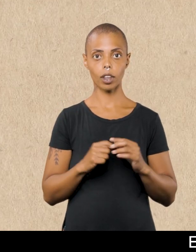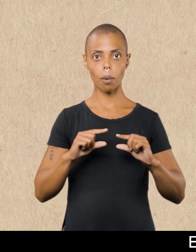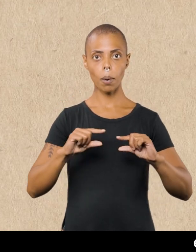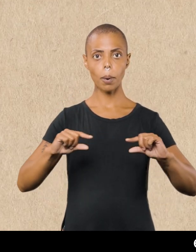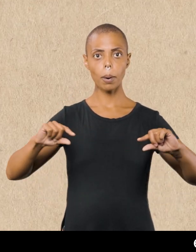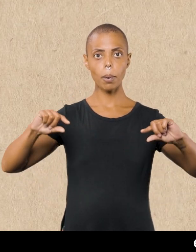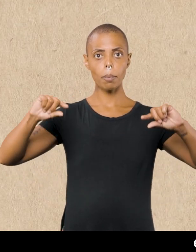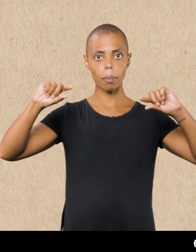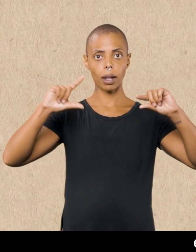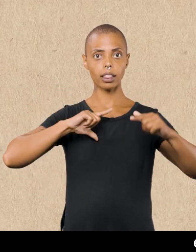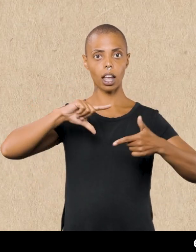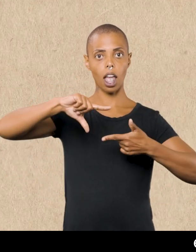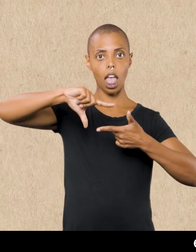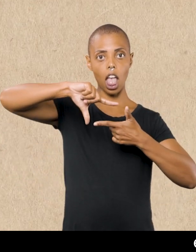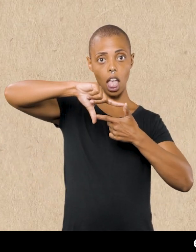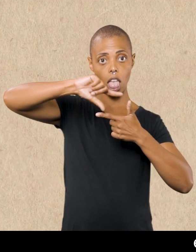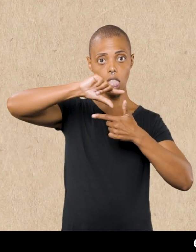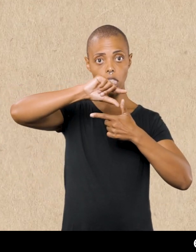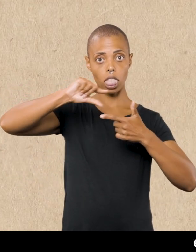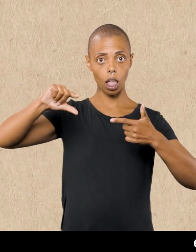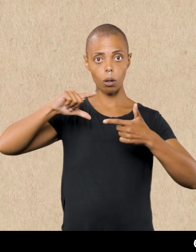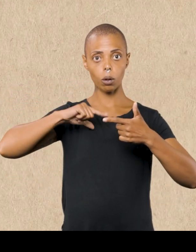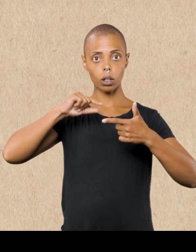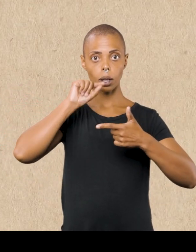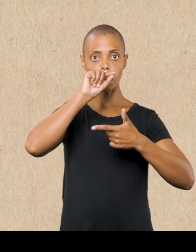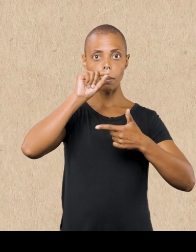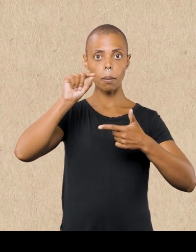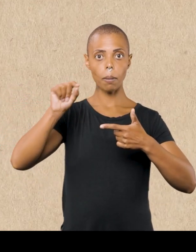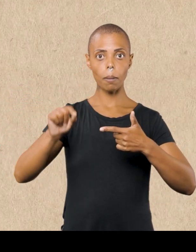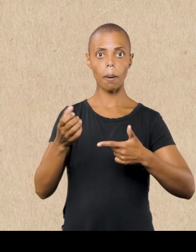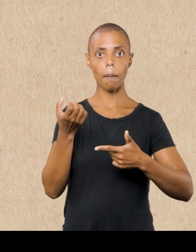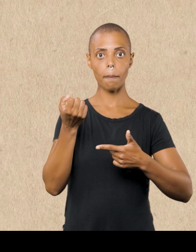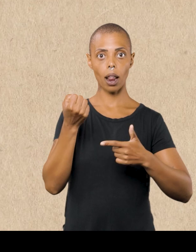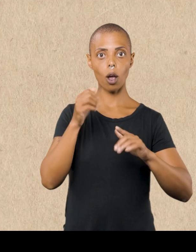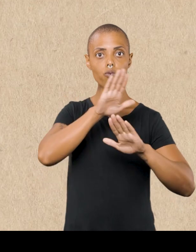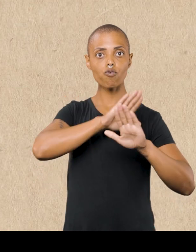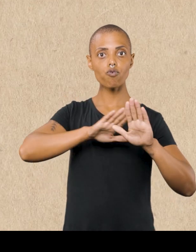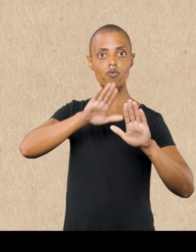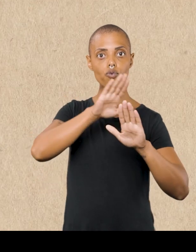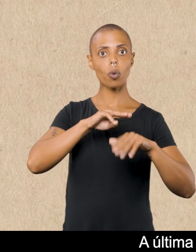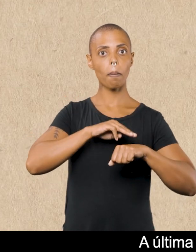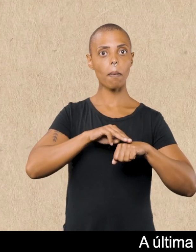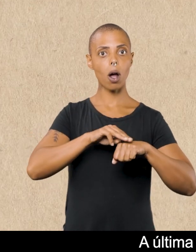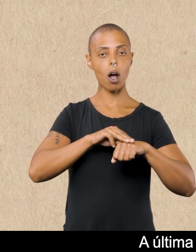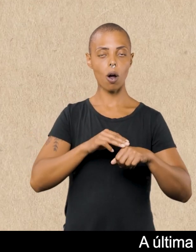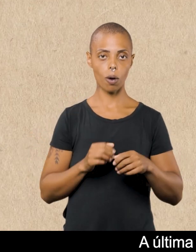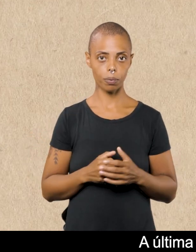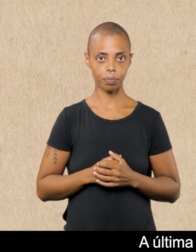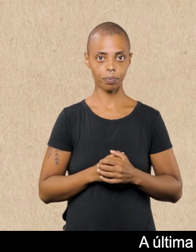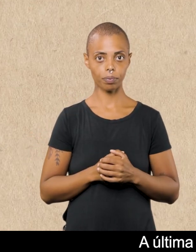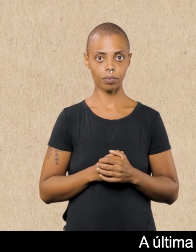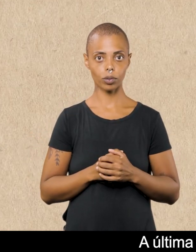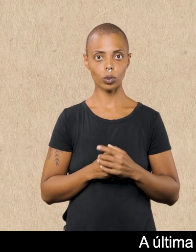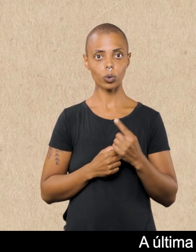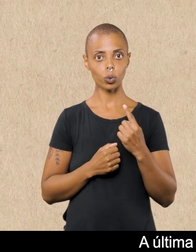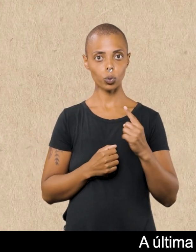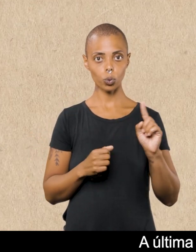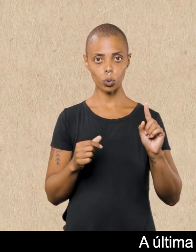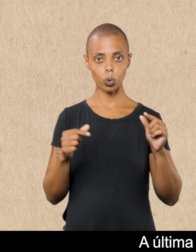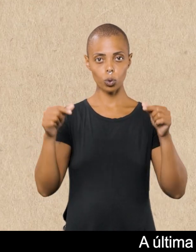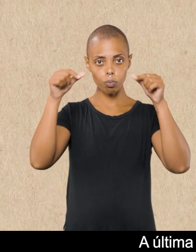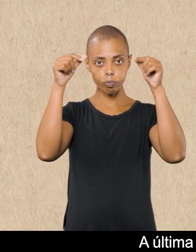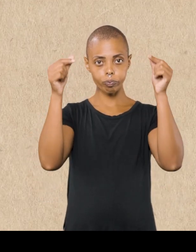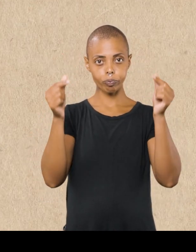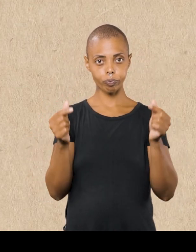Anala. Em torno delas, formando um retângulo, estão adornos feitos com pingos brancos sobre um fundo